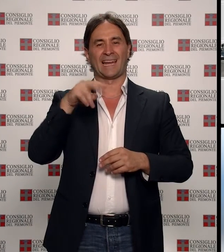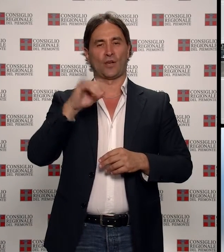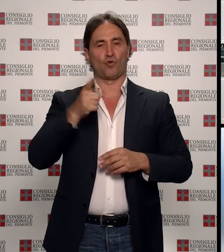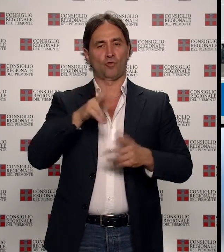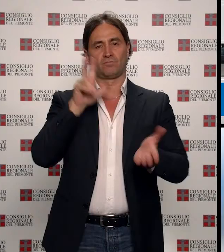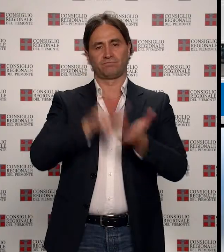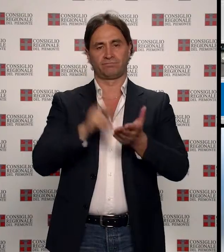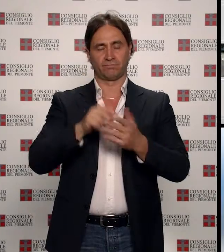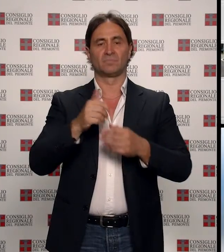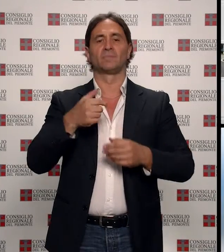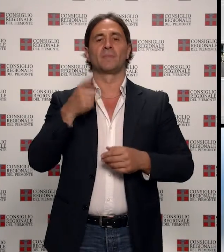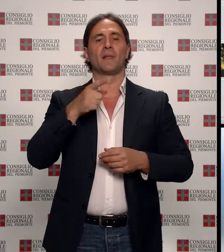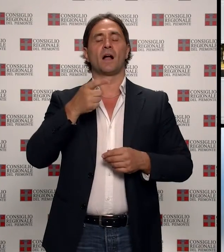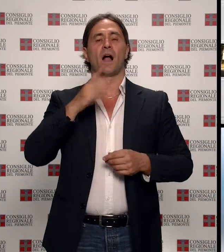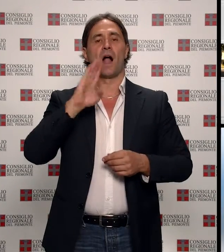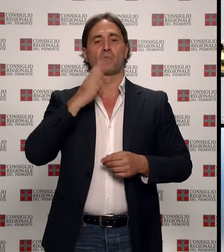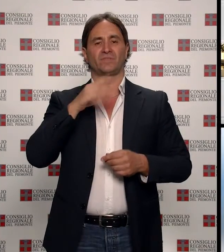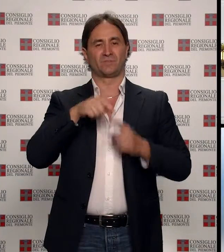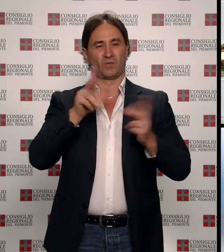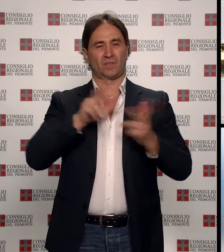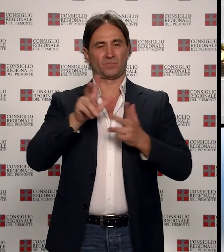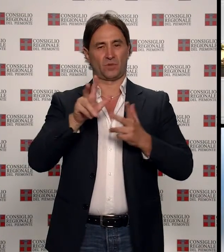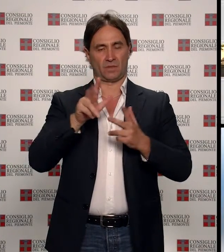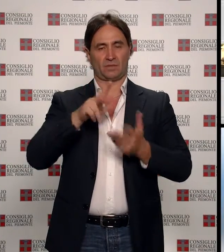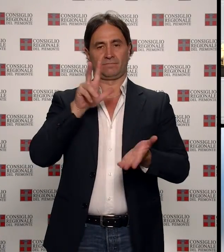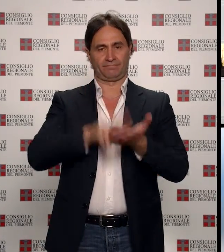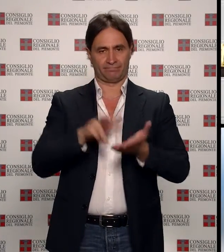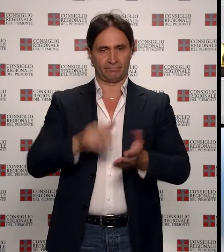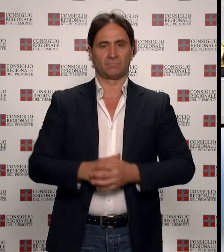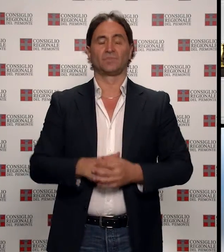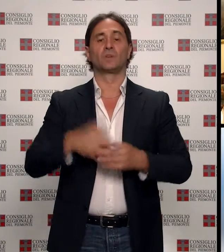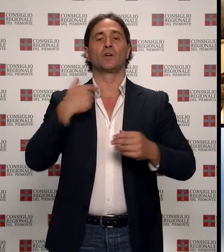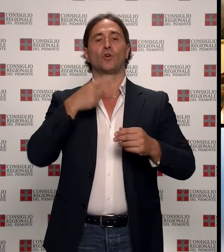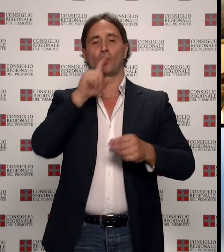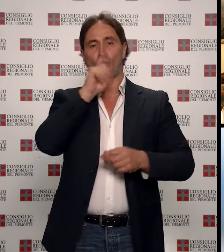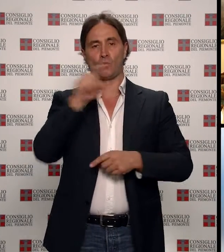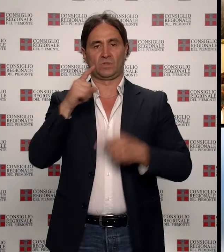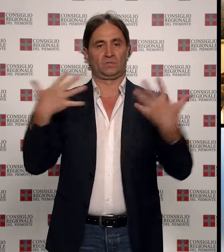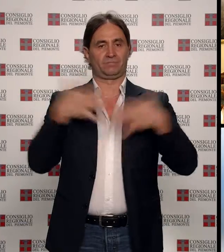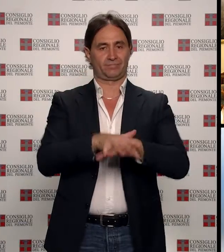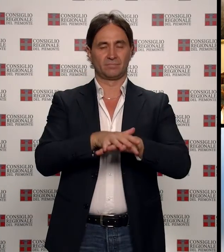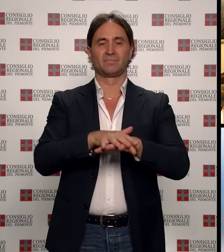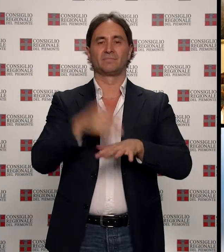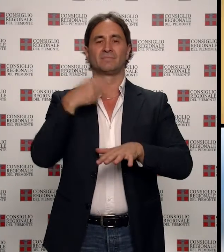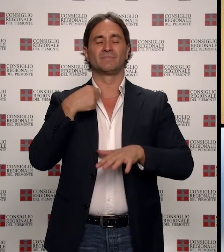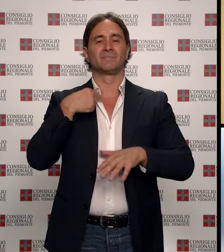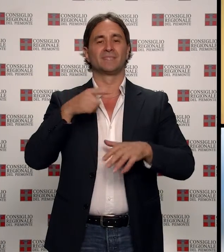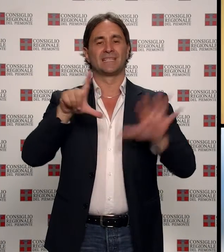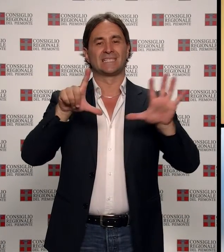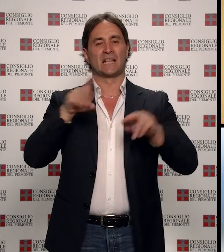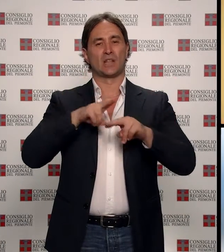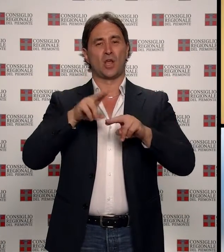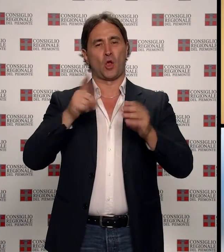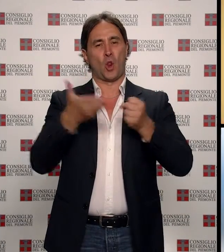Trasporti, norme contro l'abusivismo. Fusioni di comuni. In apertura della seduta del 7 luglio, il